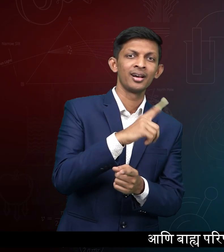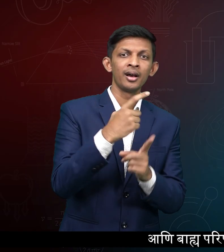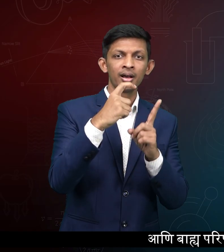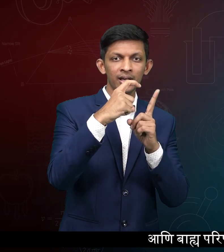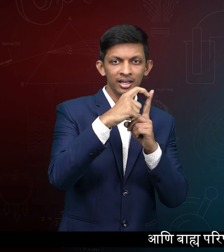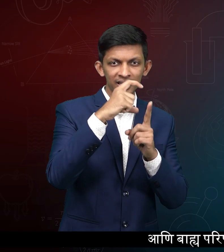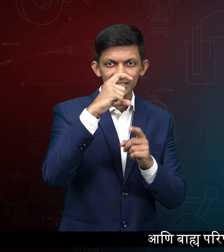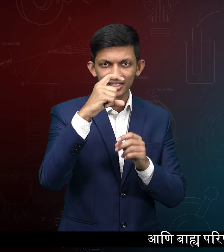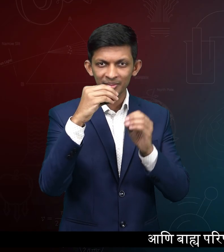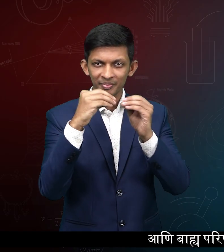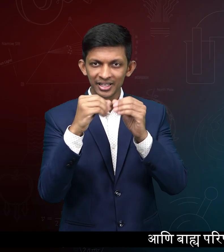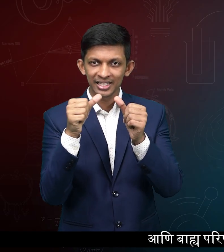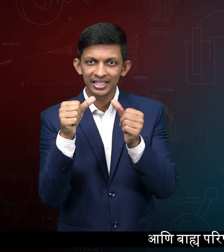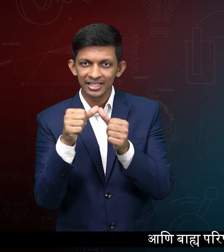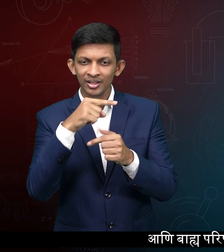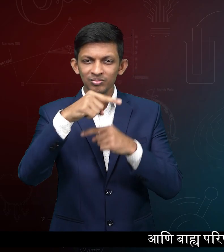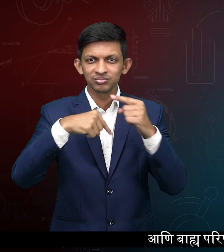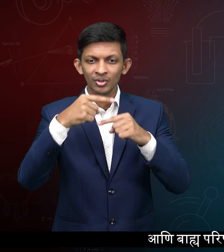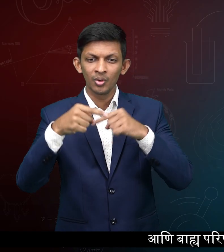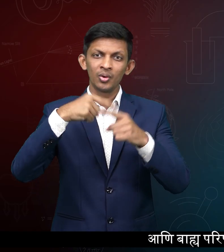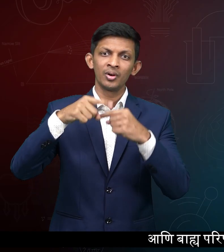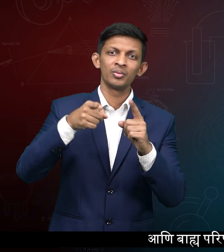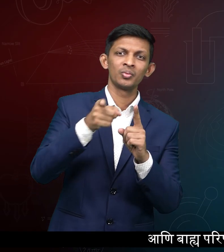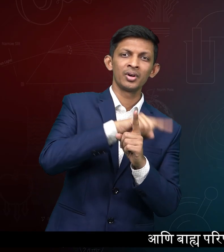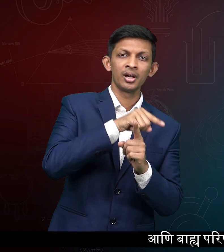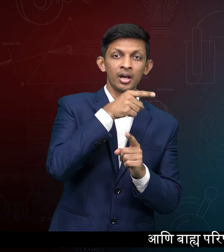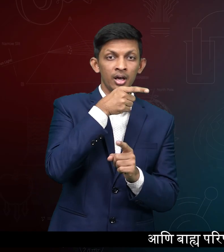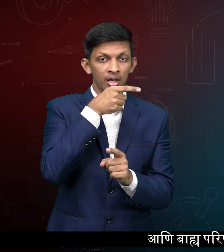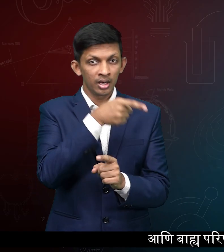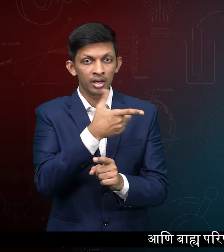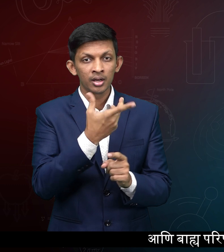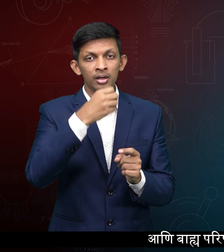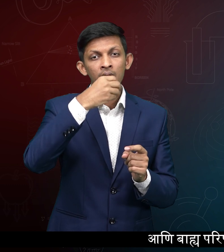आणि बाह्य परिपथात तो B1 ते B2 या दिशेने वाहतो.